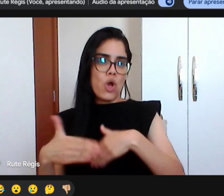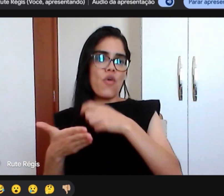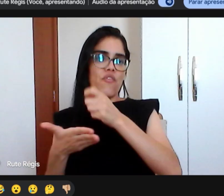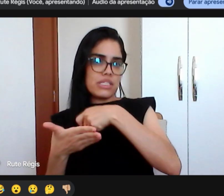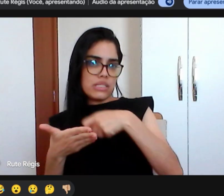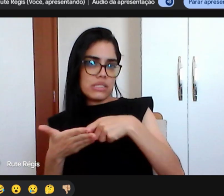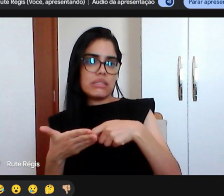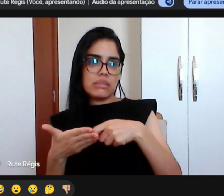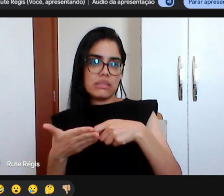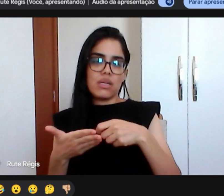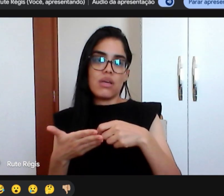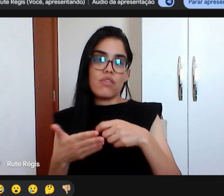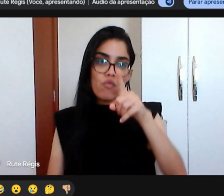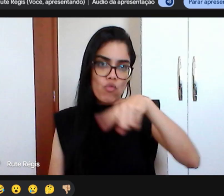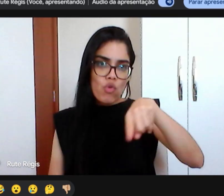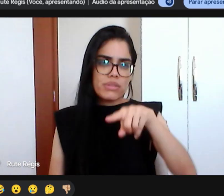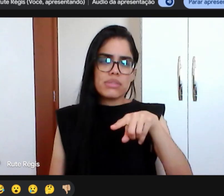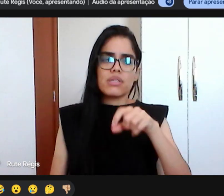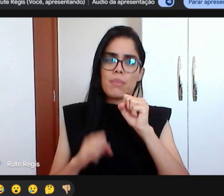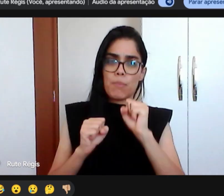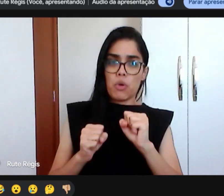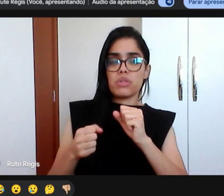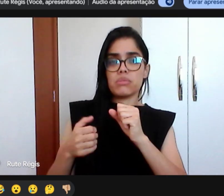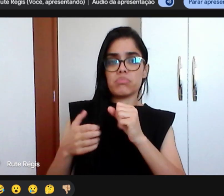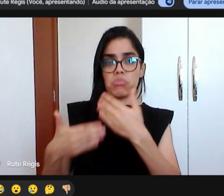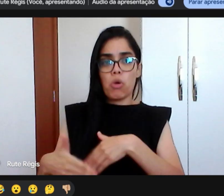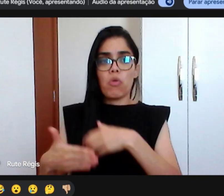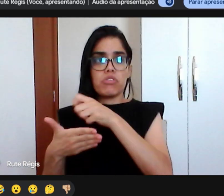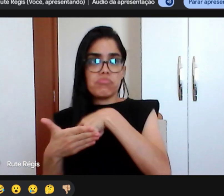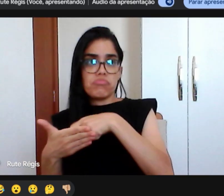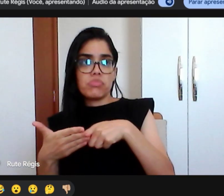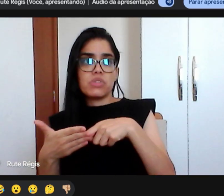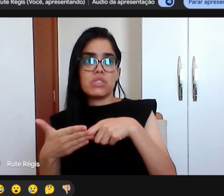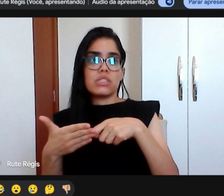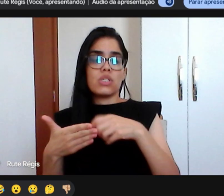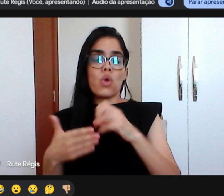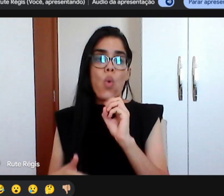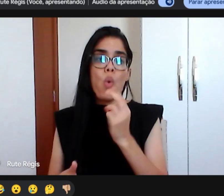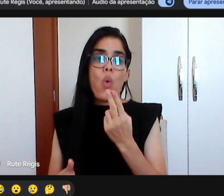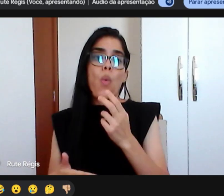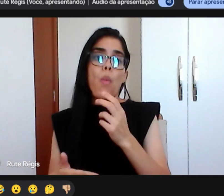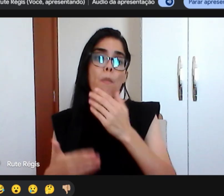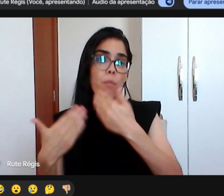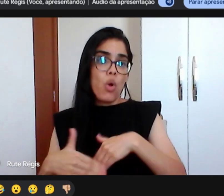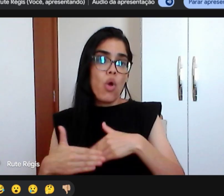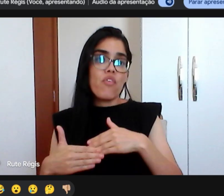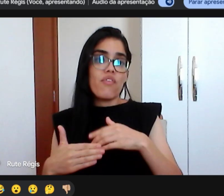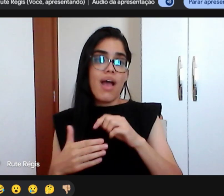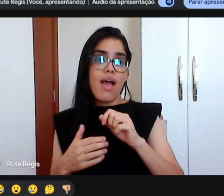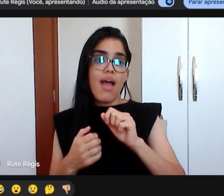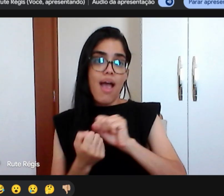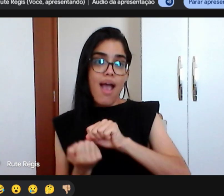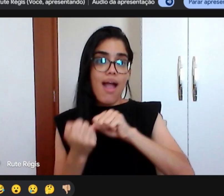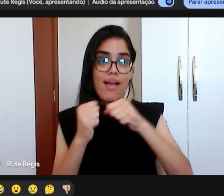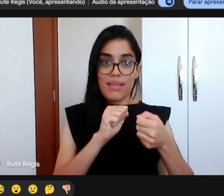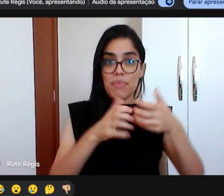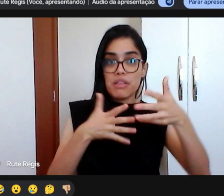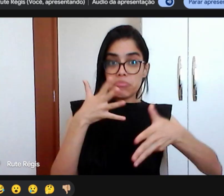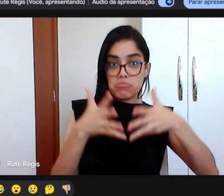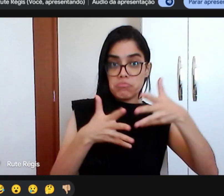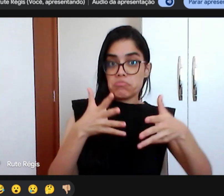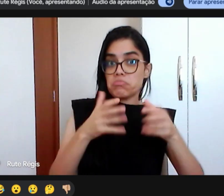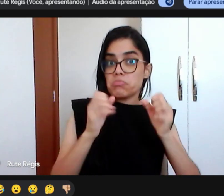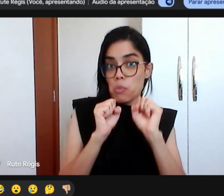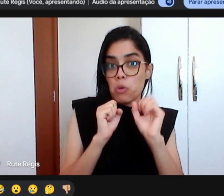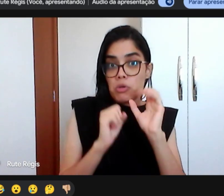Então, alguns realizam prova escrita ou prova adaptada em Libras, né? Que é o